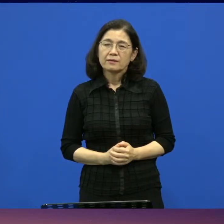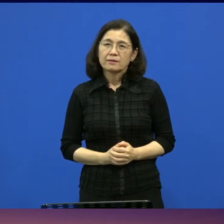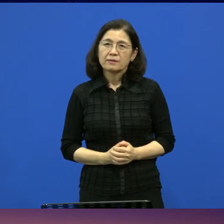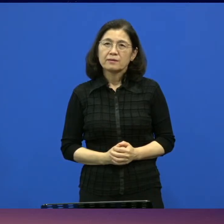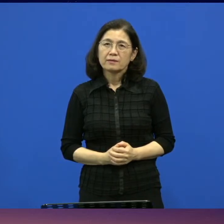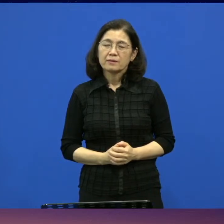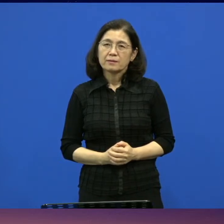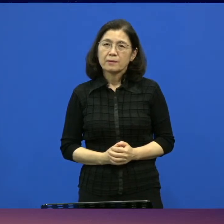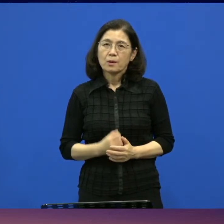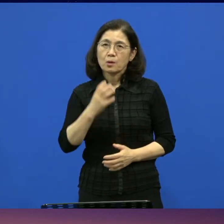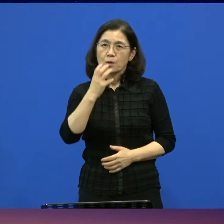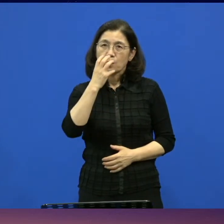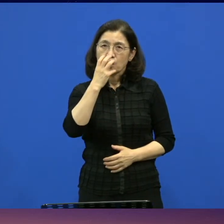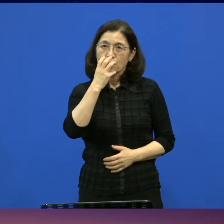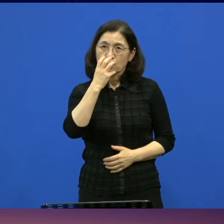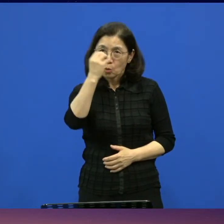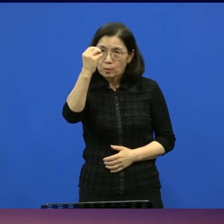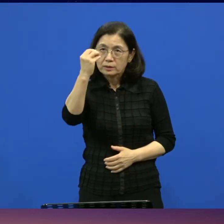교만은요,